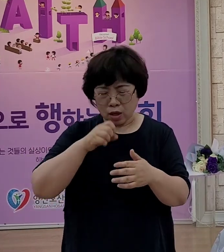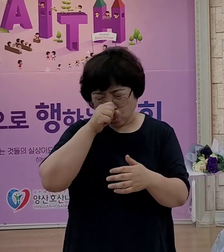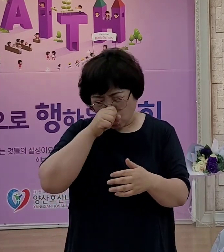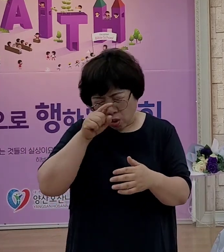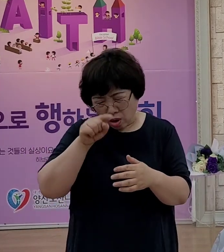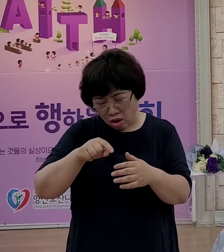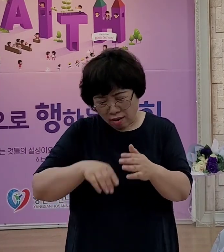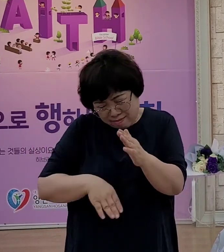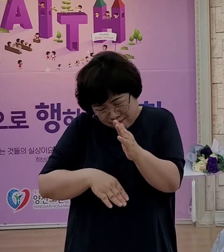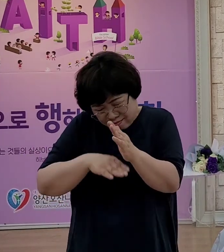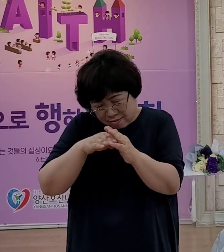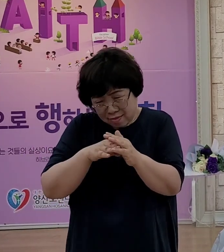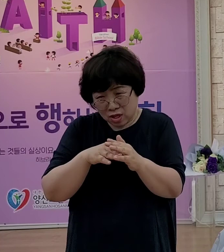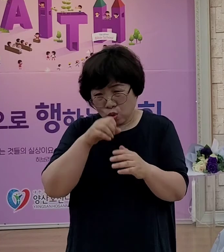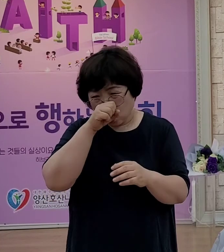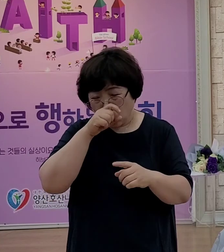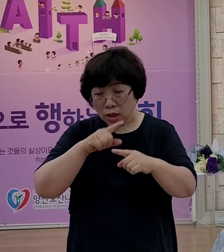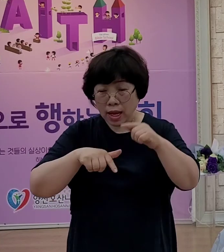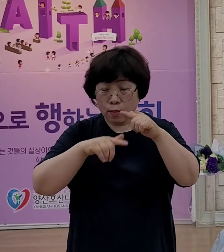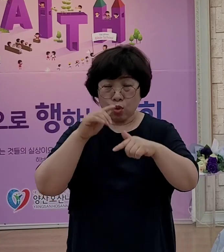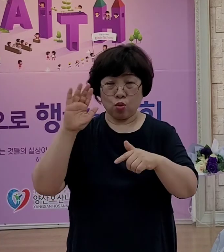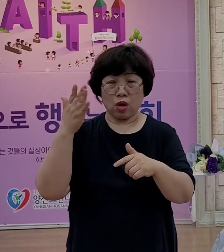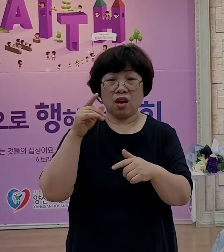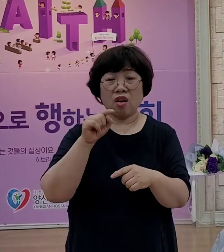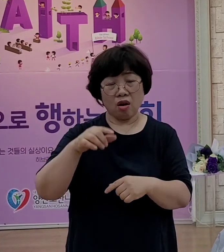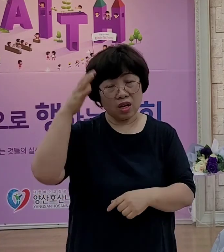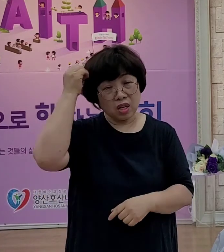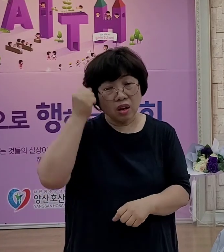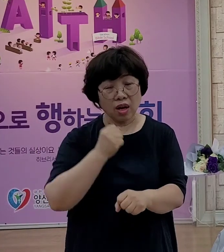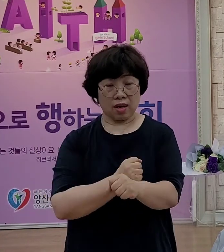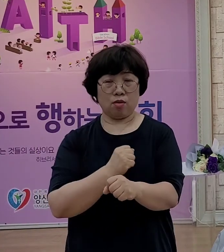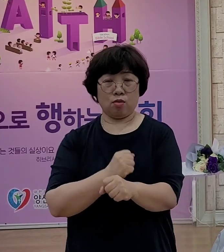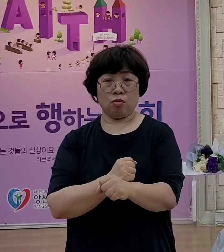때 좋은 나무가 될 수 있다는 것을 기억하면서,